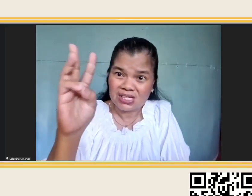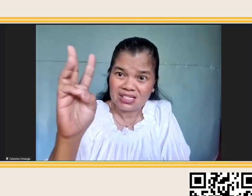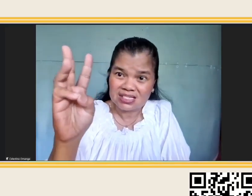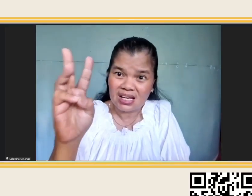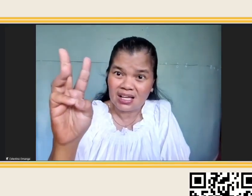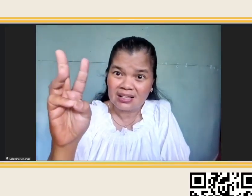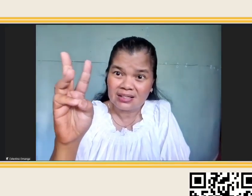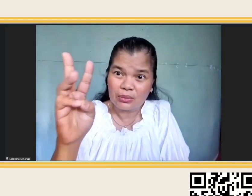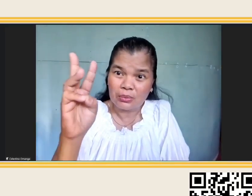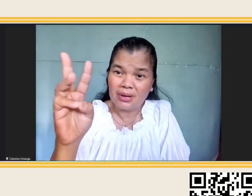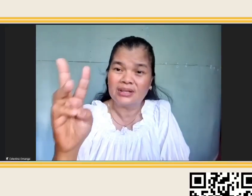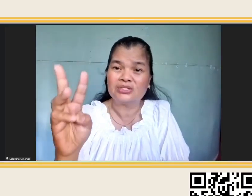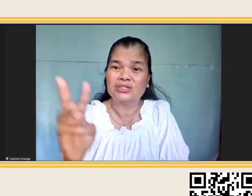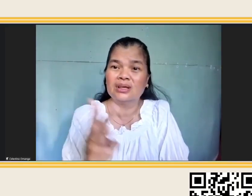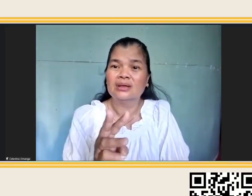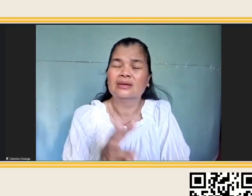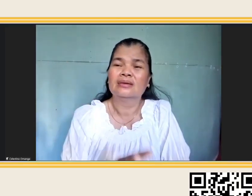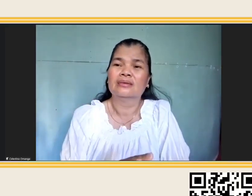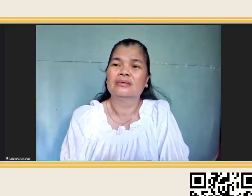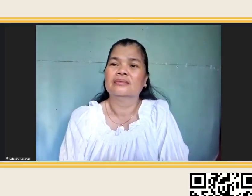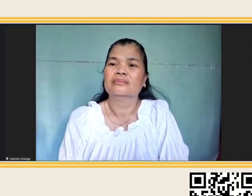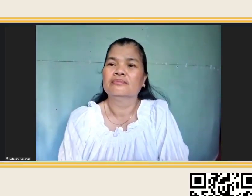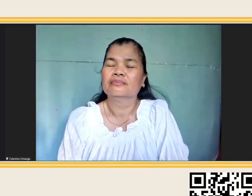6 silang words.